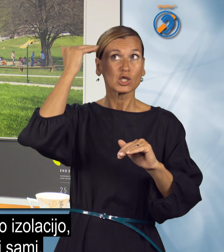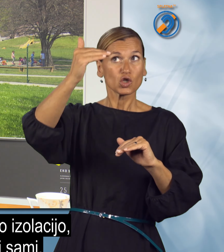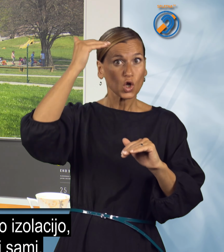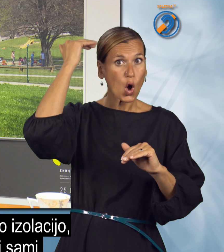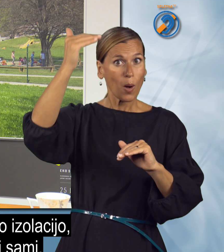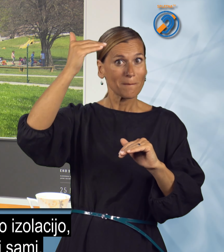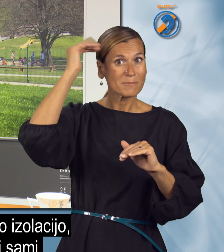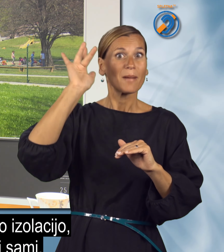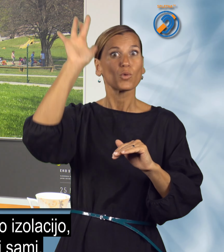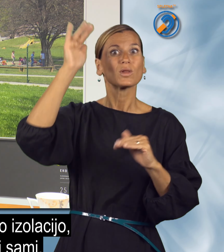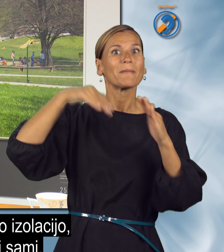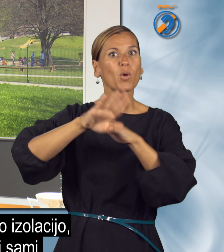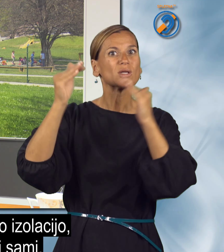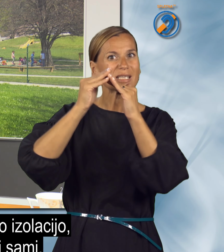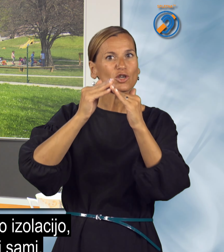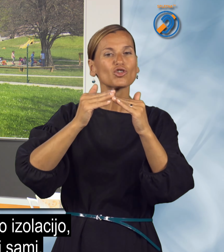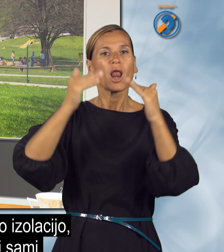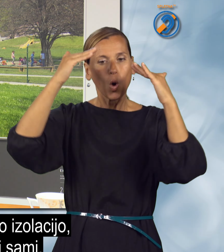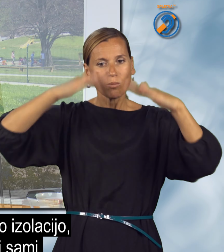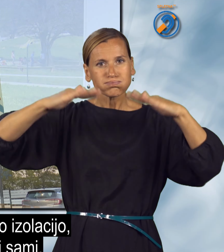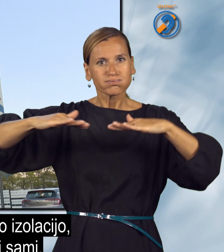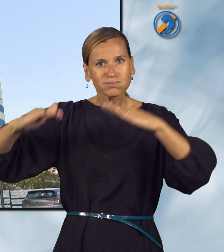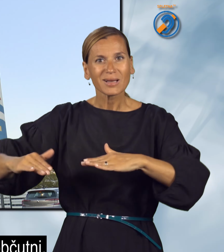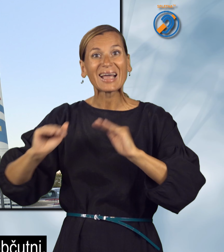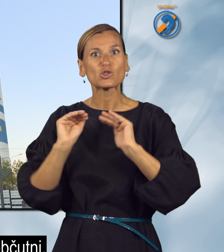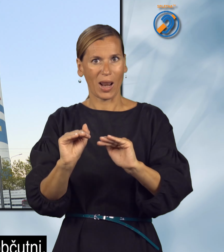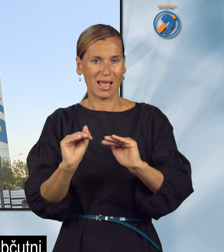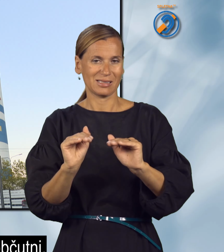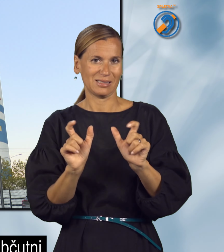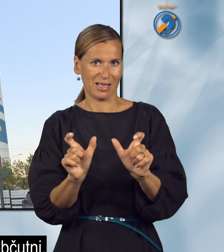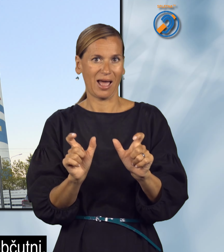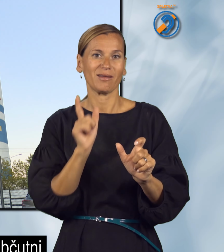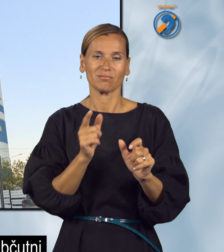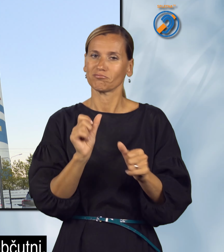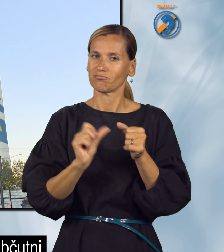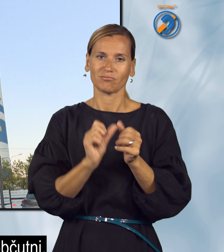samo položimo toplotno izolacijo, lahko tudi sami. Prihranki so občutni.